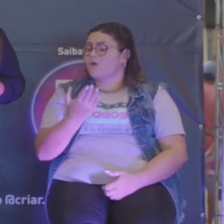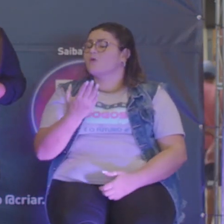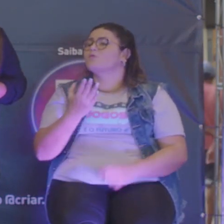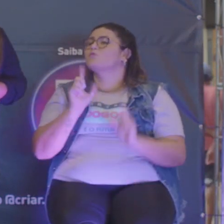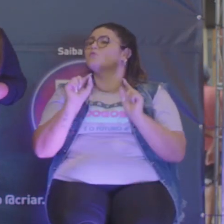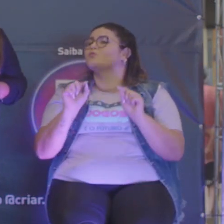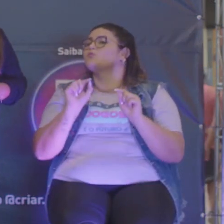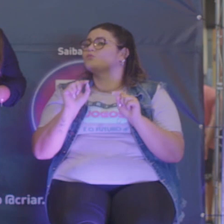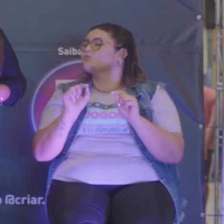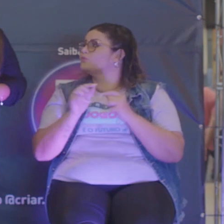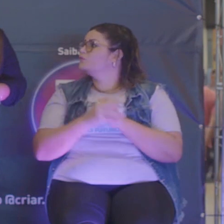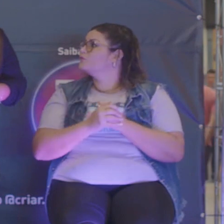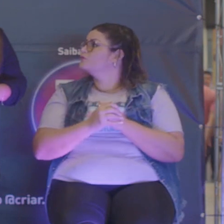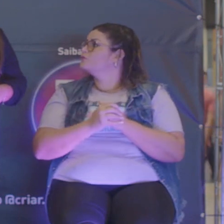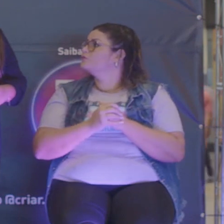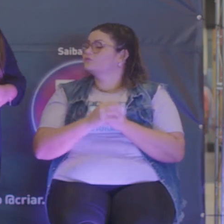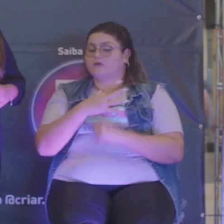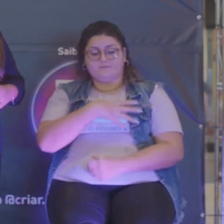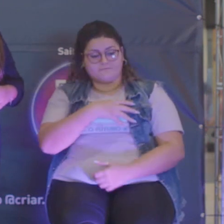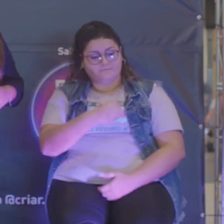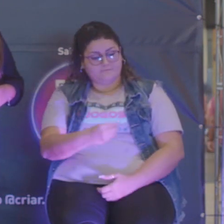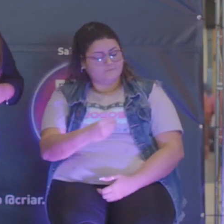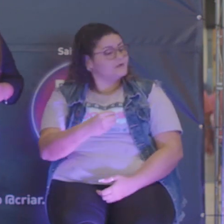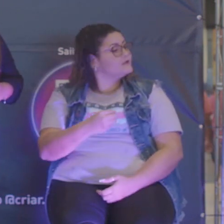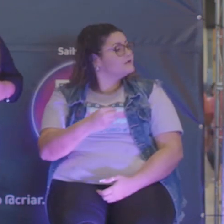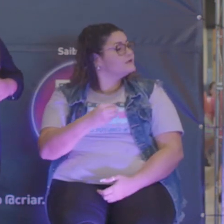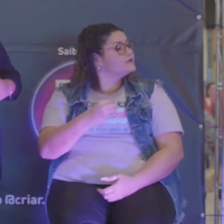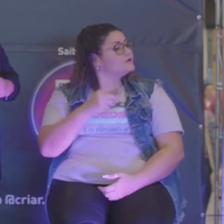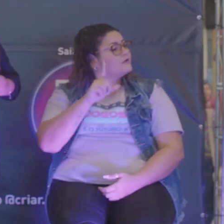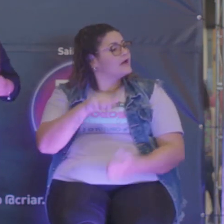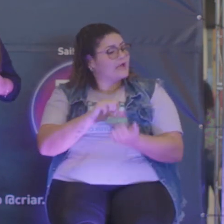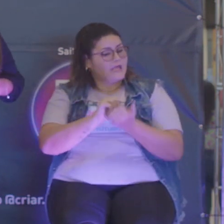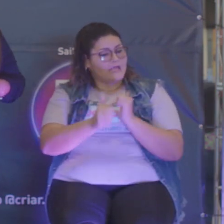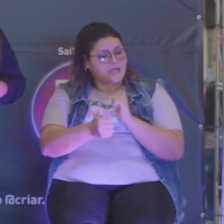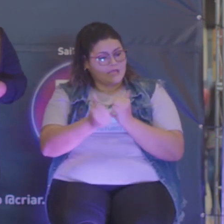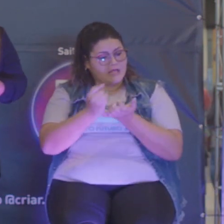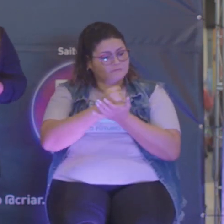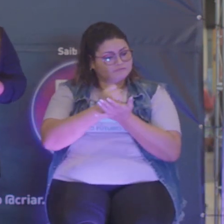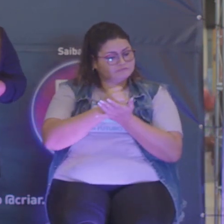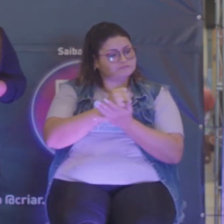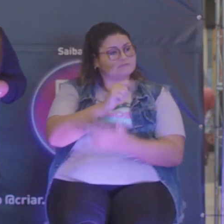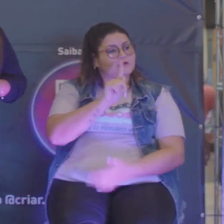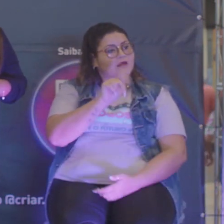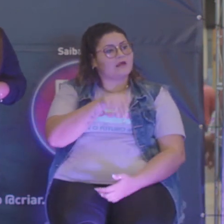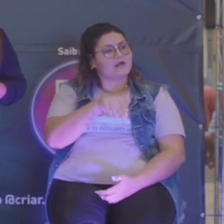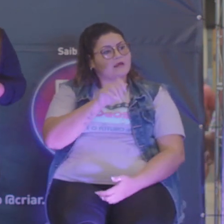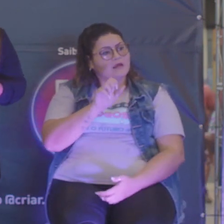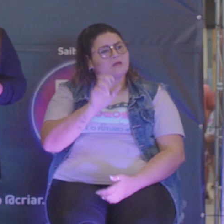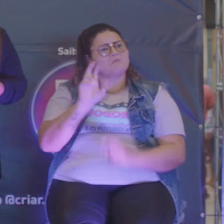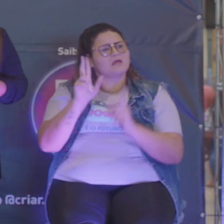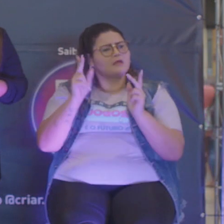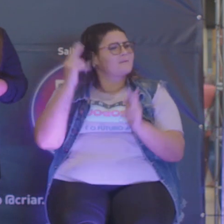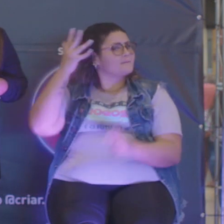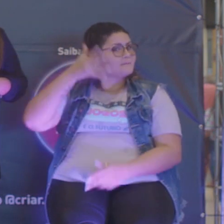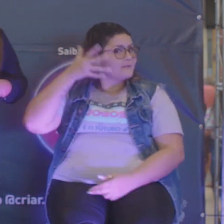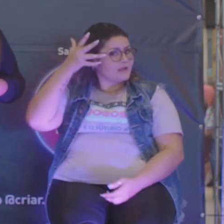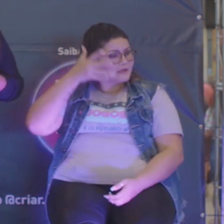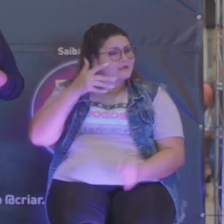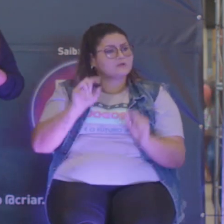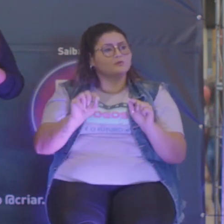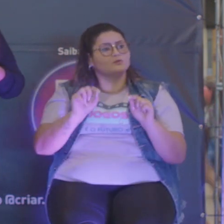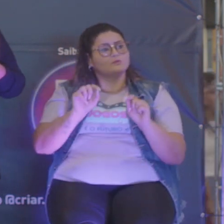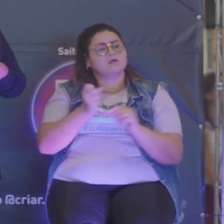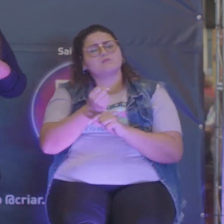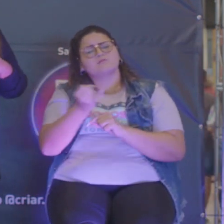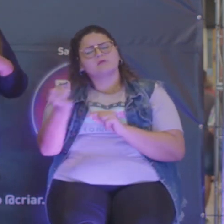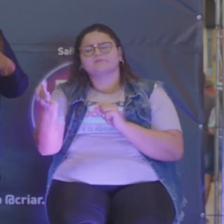teria, né, do seu próprio filho ser um atleta em gamer, né? Então, a gente aqui nessa palestra está trazendo